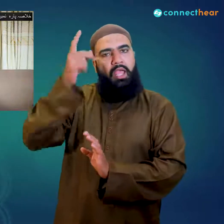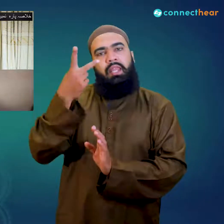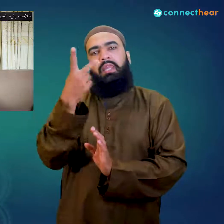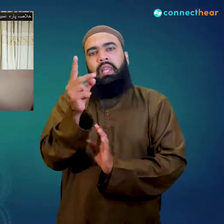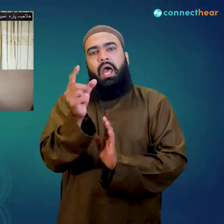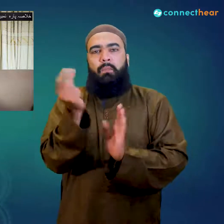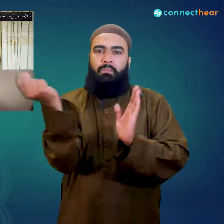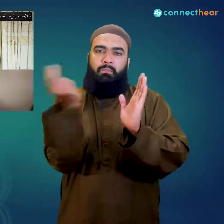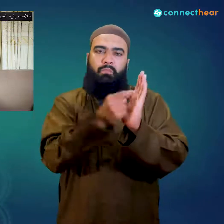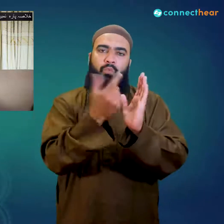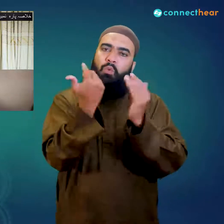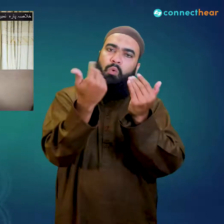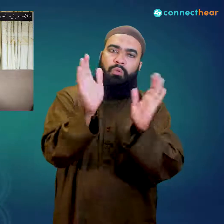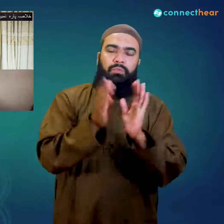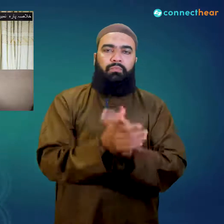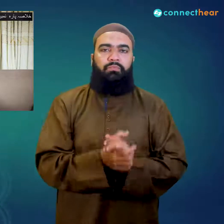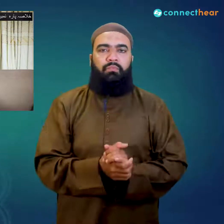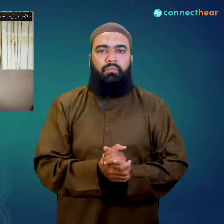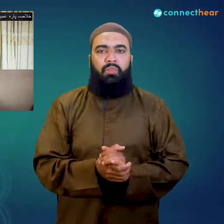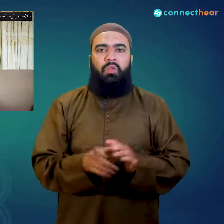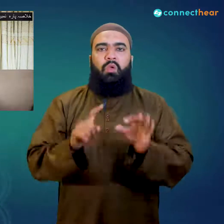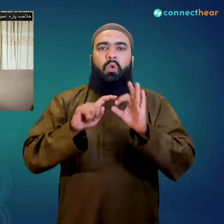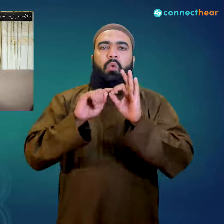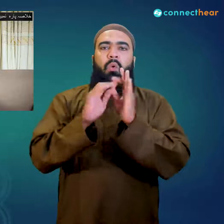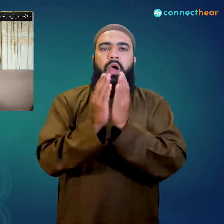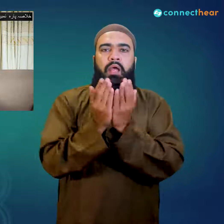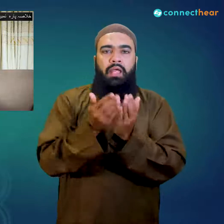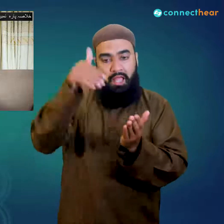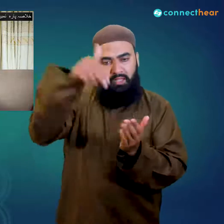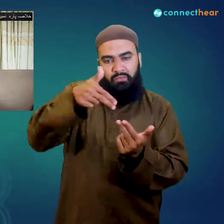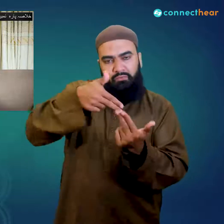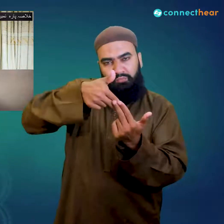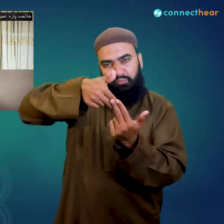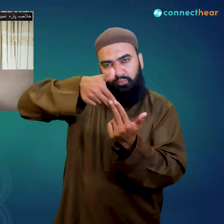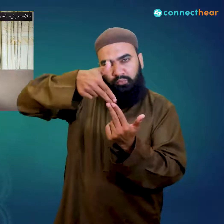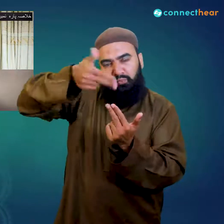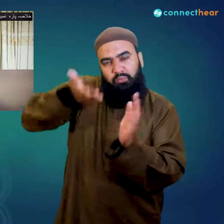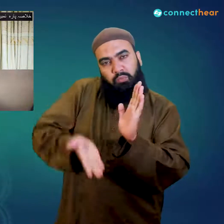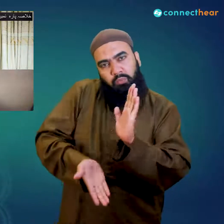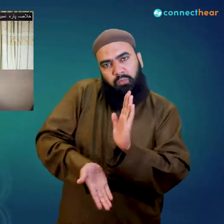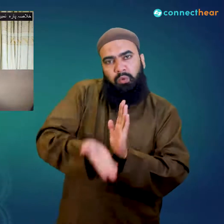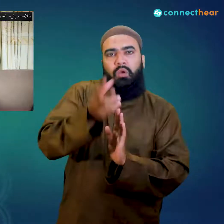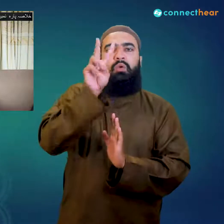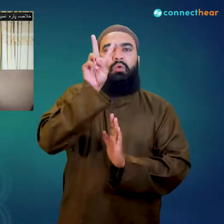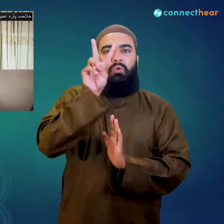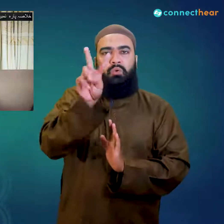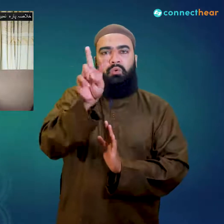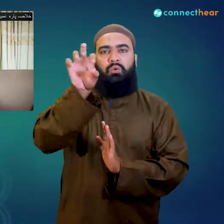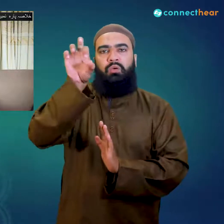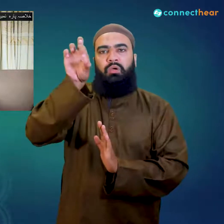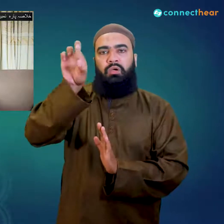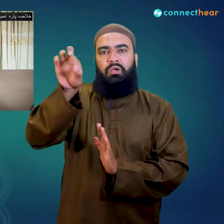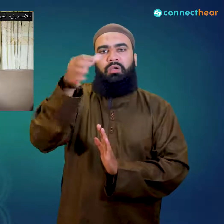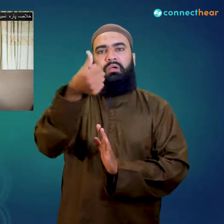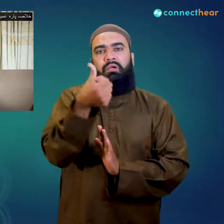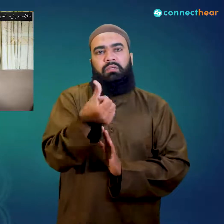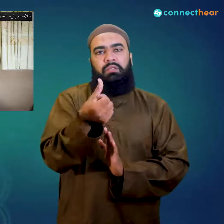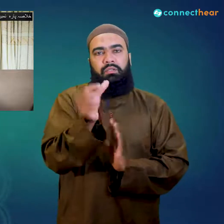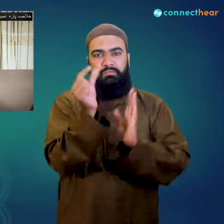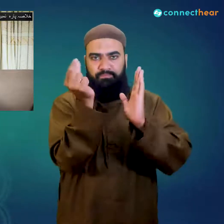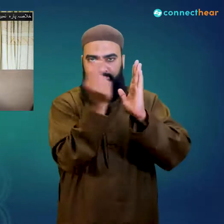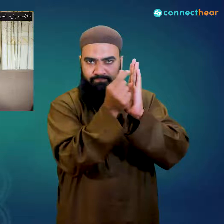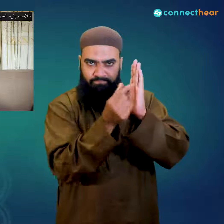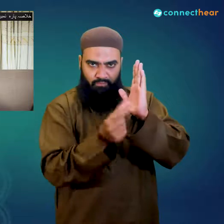گیا۔ قرآن مجید کی یہ طویل ترین صورت ہے، 286 آیات اور 40 رکوع